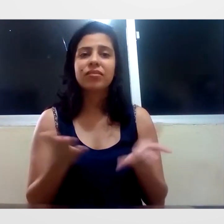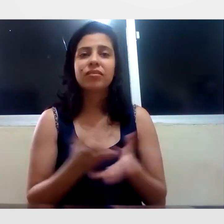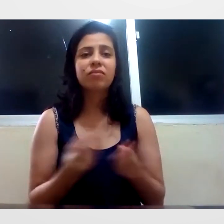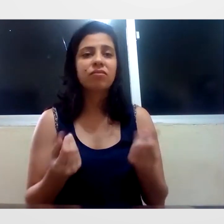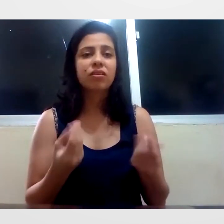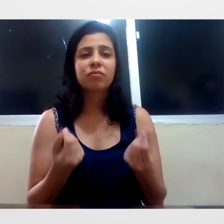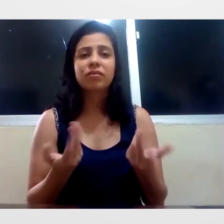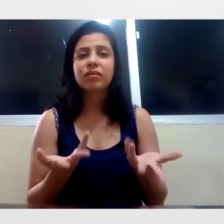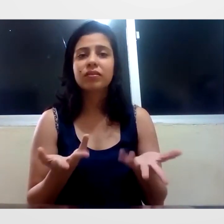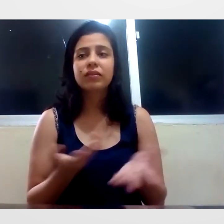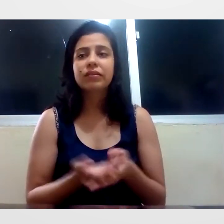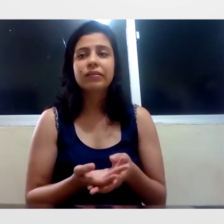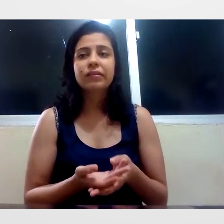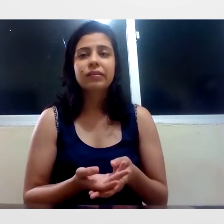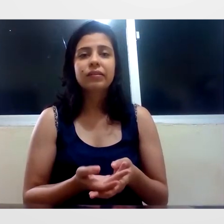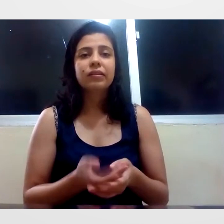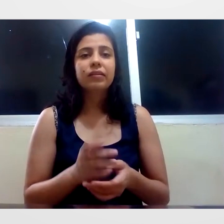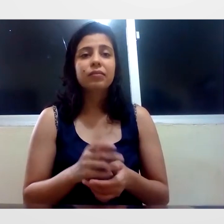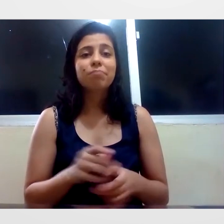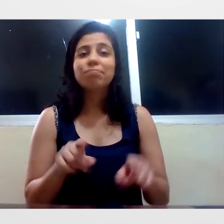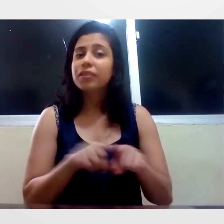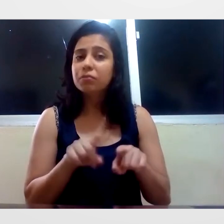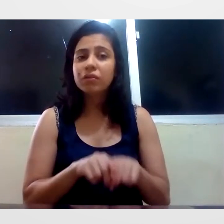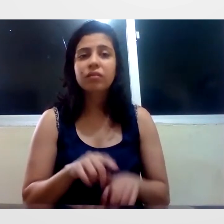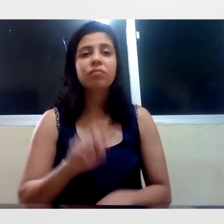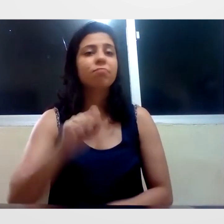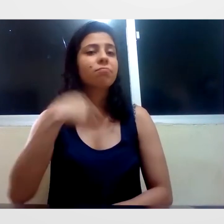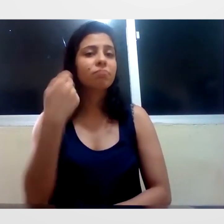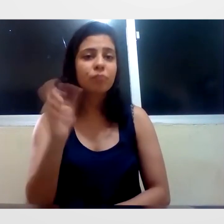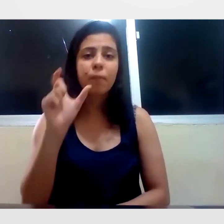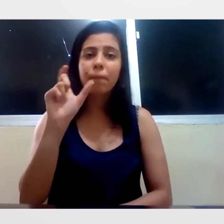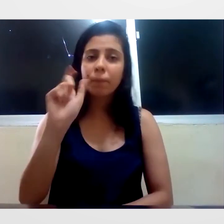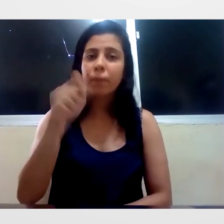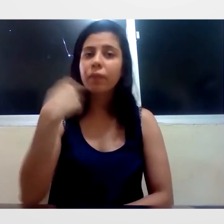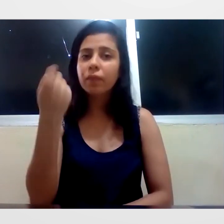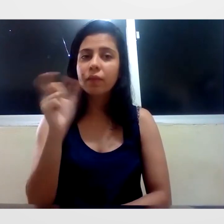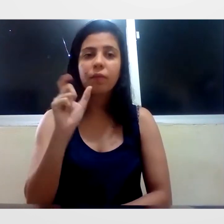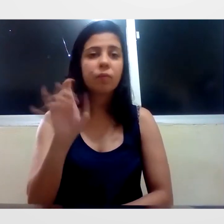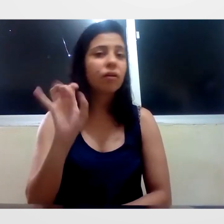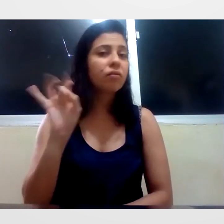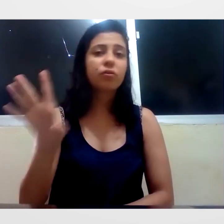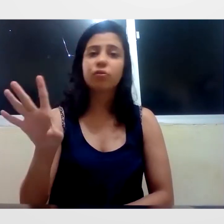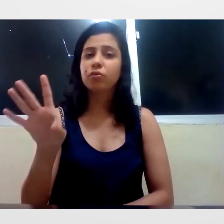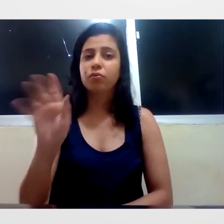que faltava alguma coisa. Eu não conseguia aprender direito. E era o